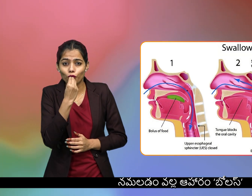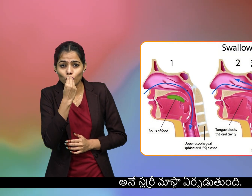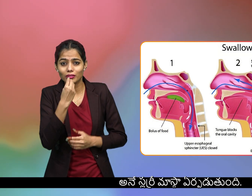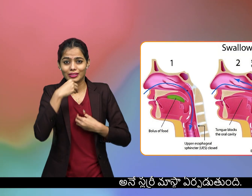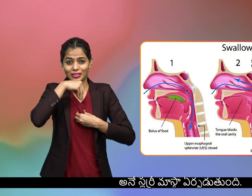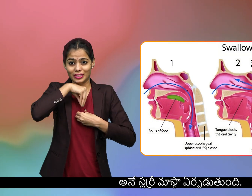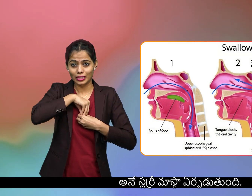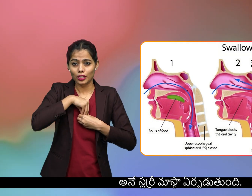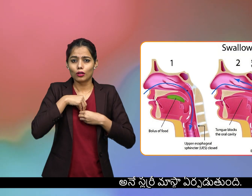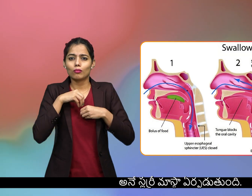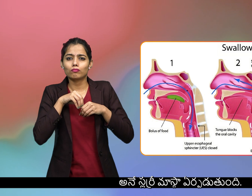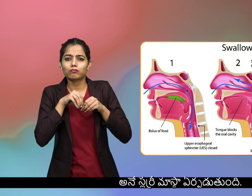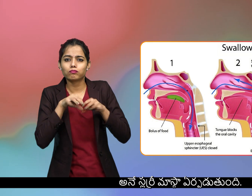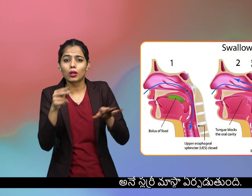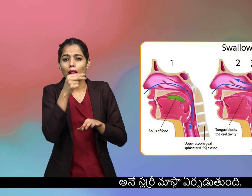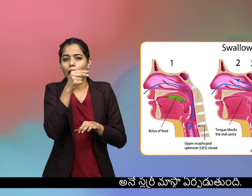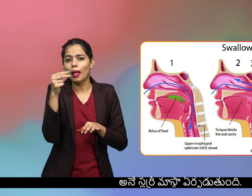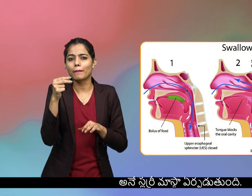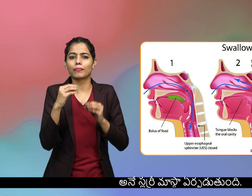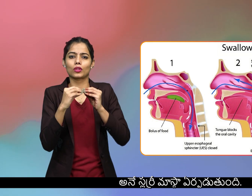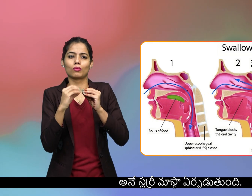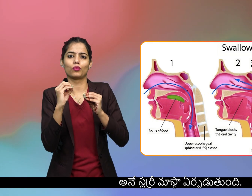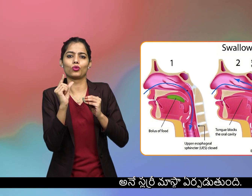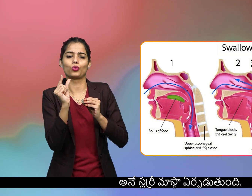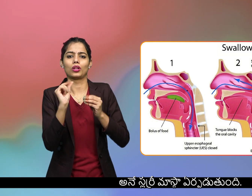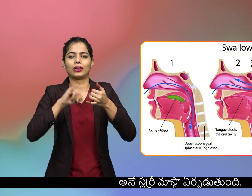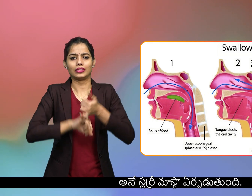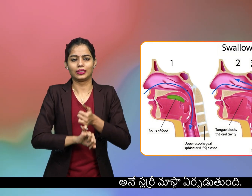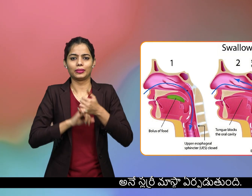బోలస్ అనే స్లరీ మాస్గా ఏర్పడుతుంది.